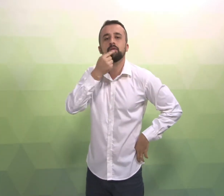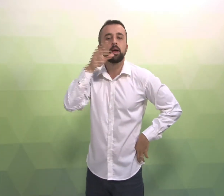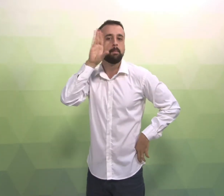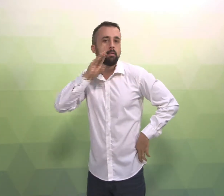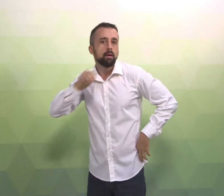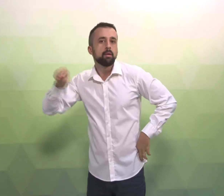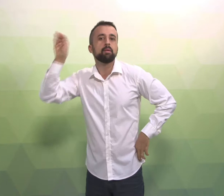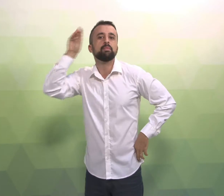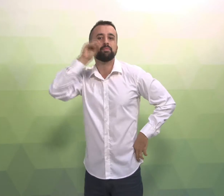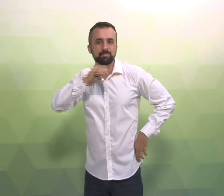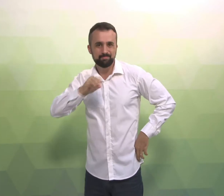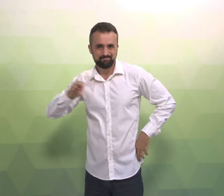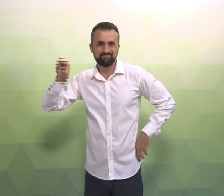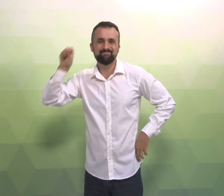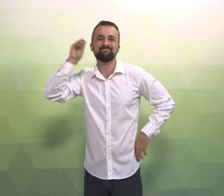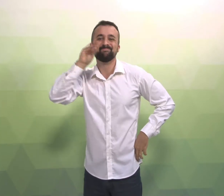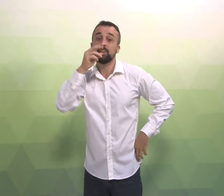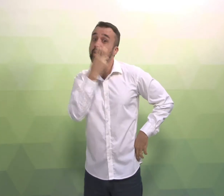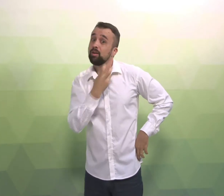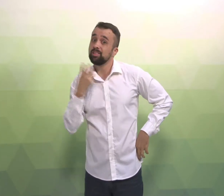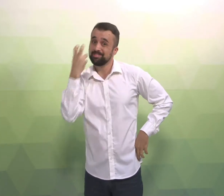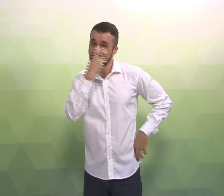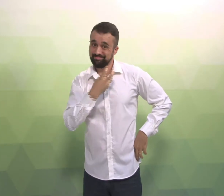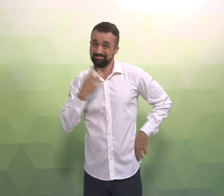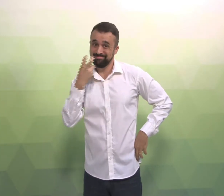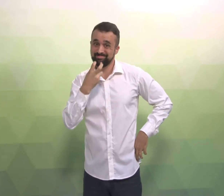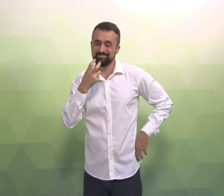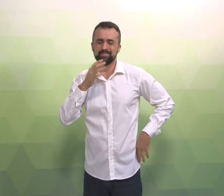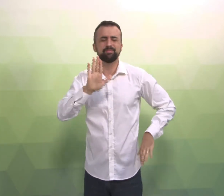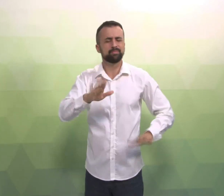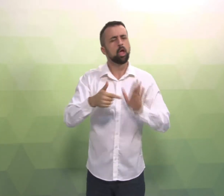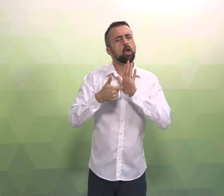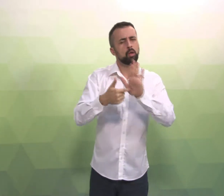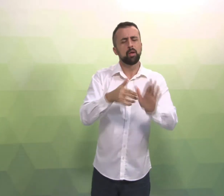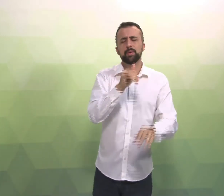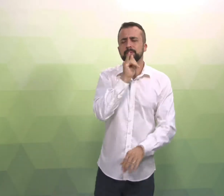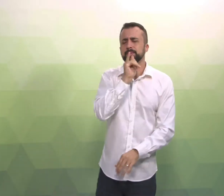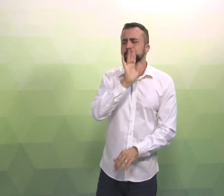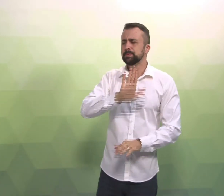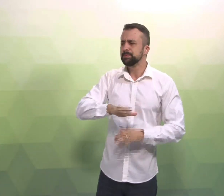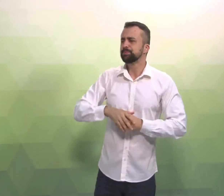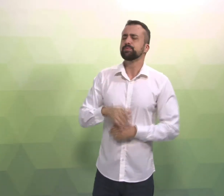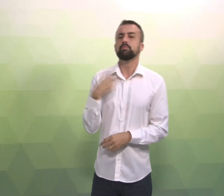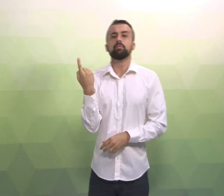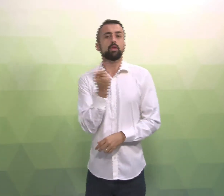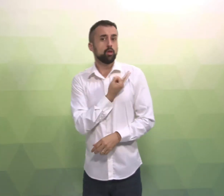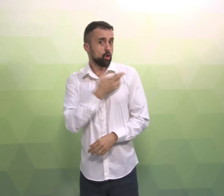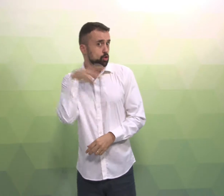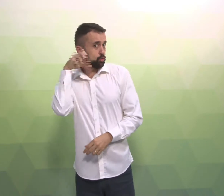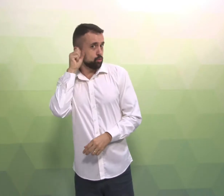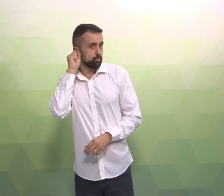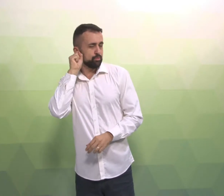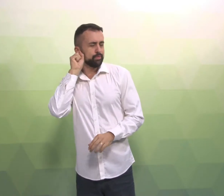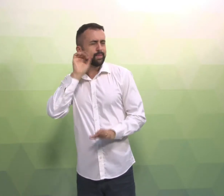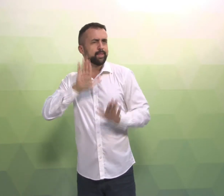para responder é a boca, a oralidade. Vejam só um